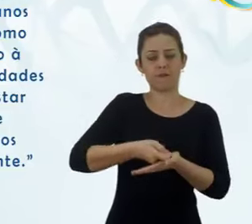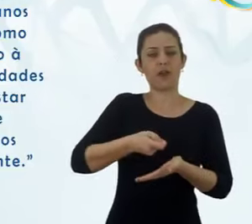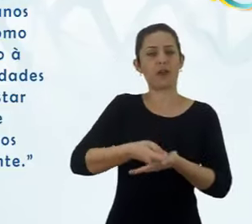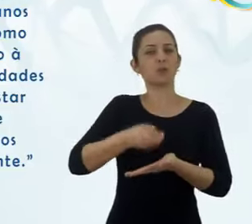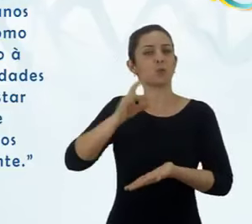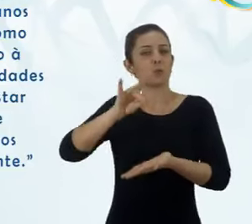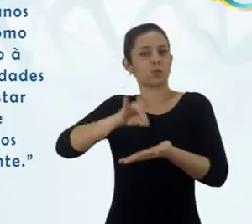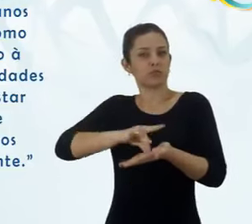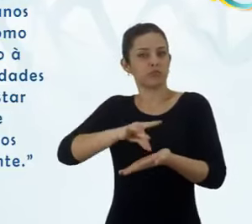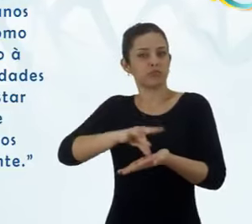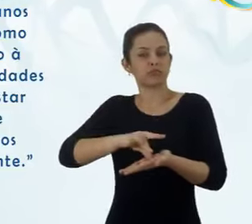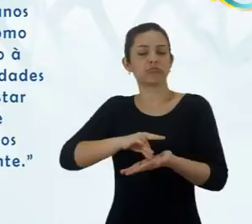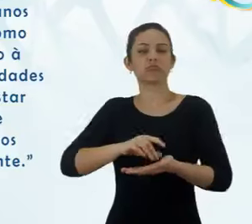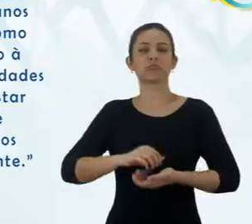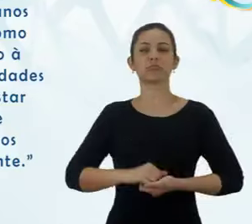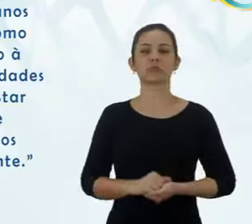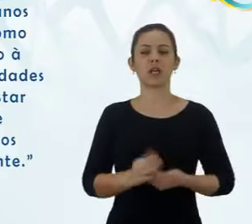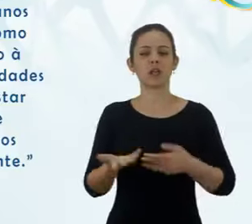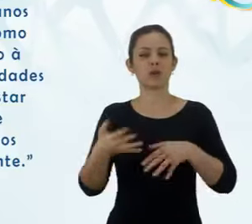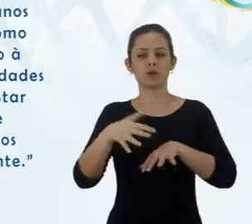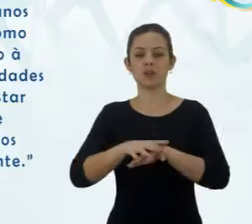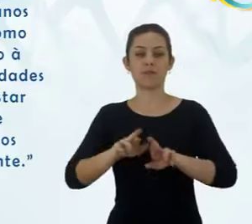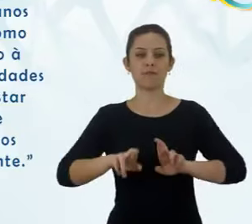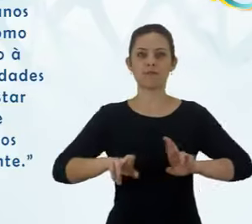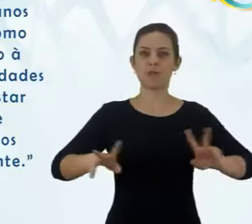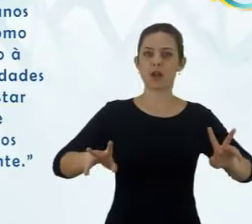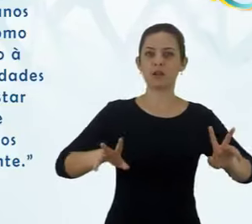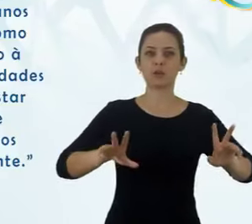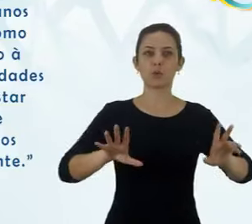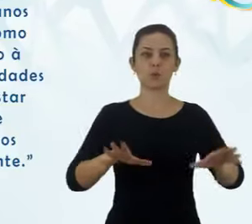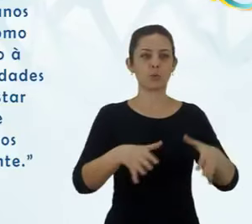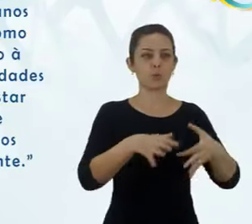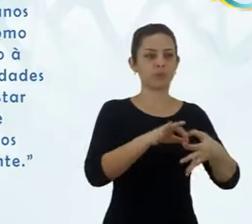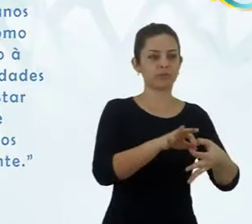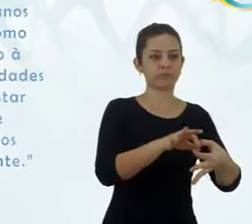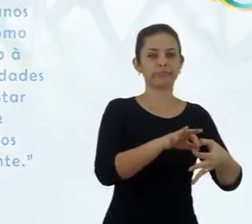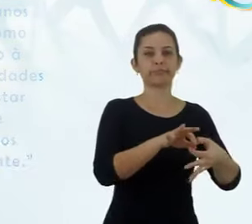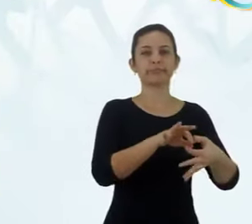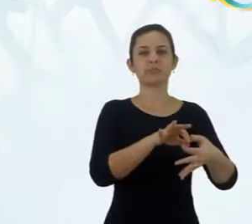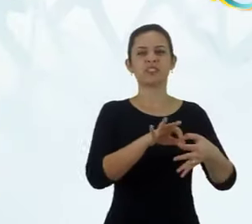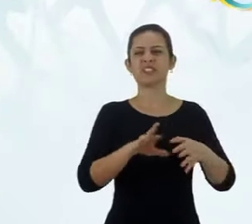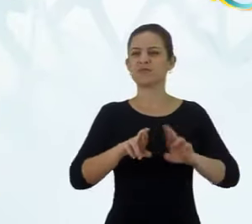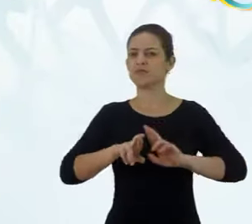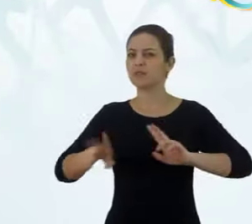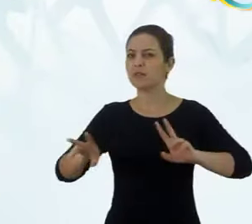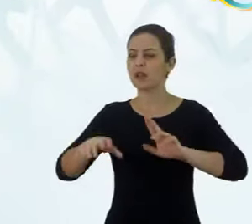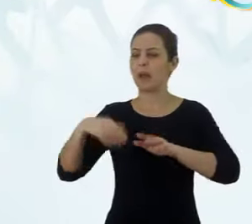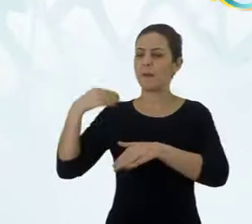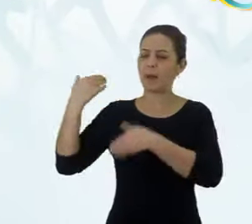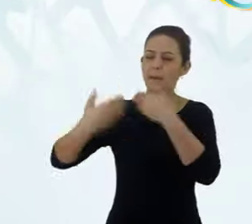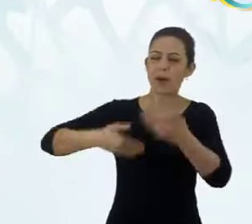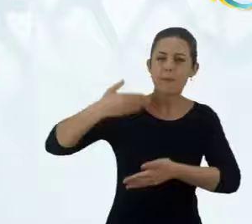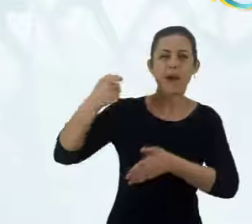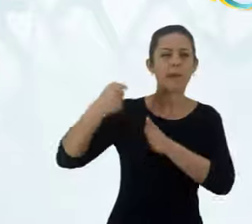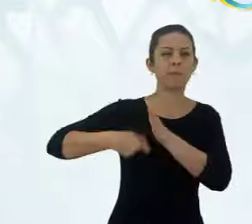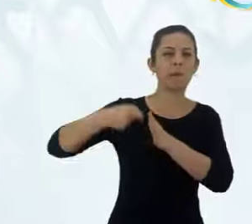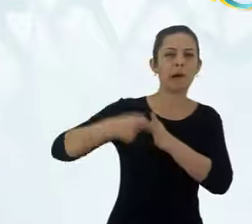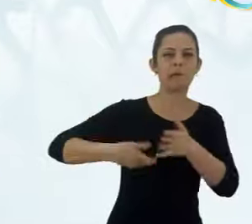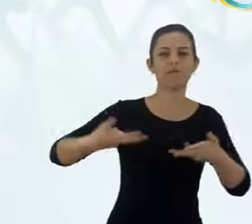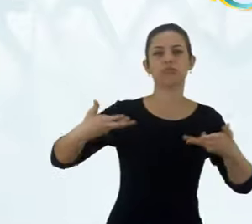deveres plenamente. Inclusão é diferente de integração. Hoje a gente já caminhou